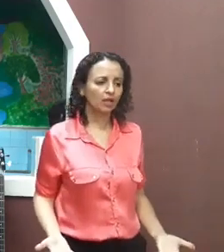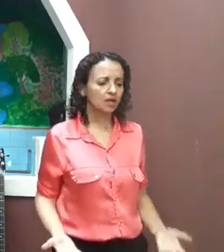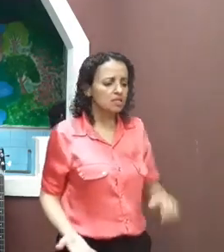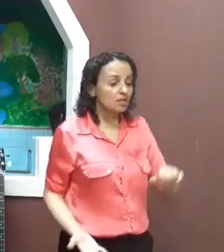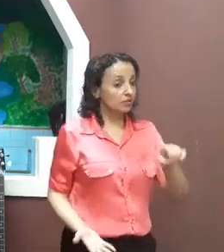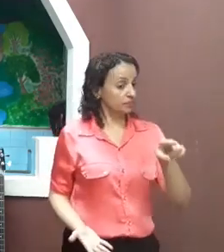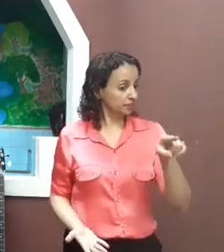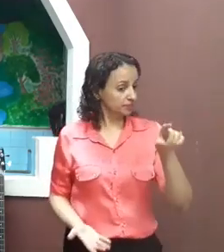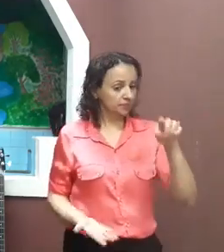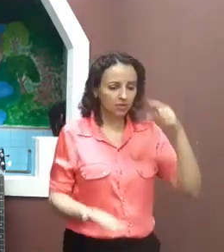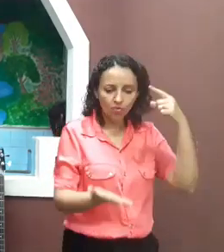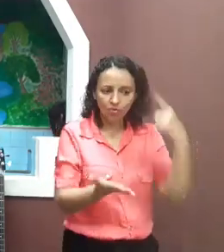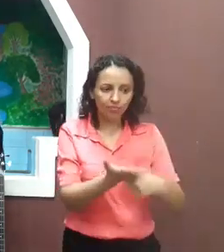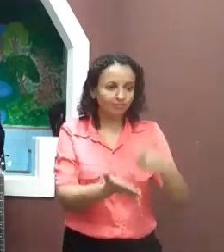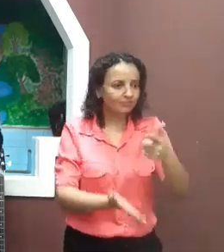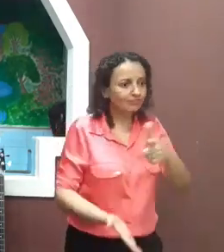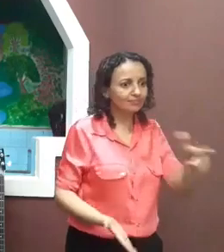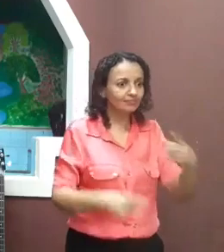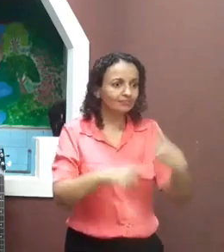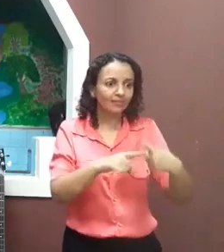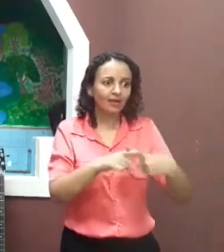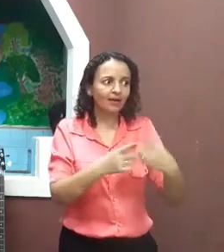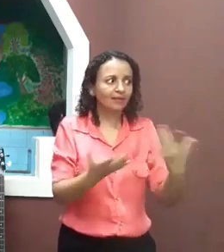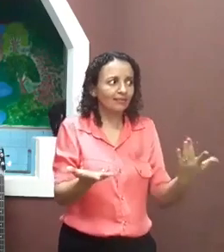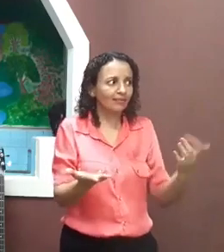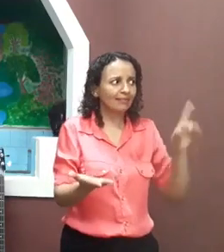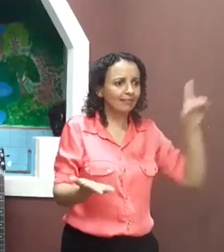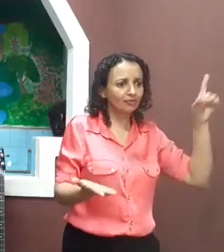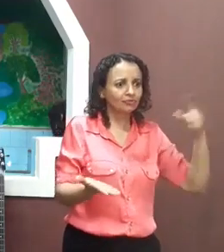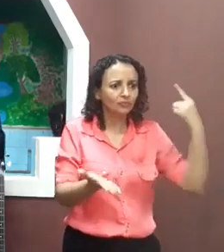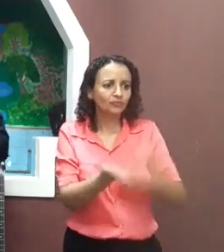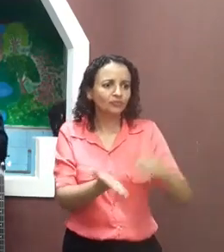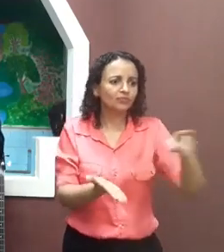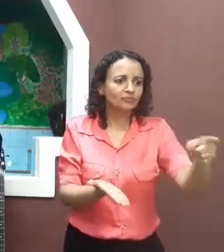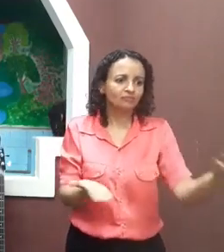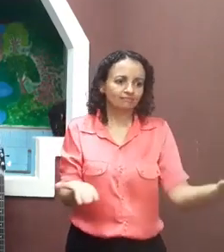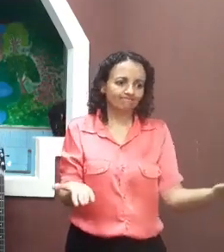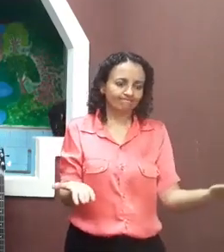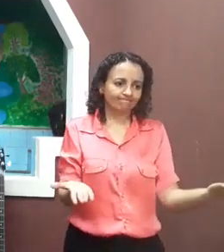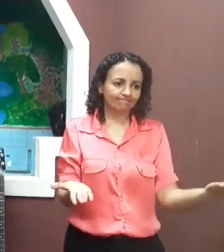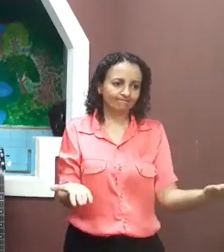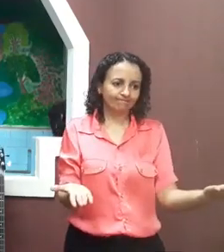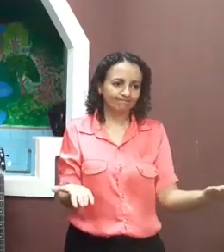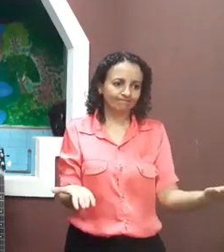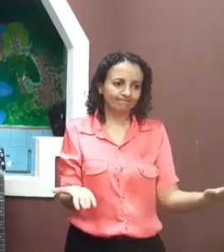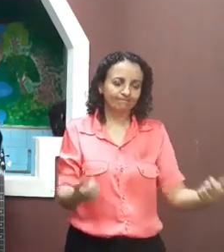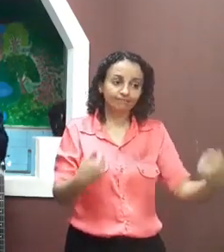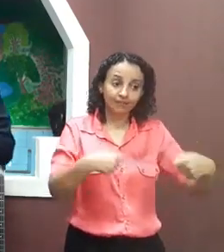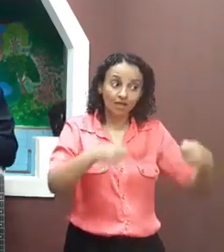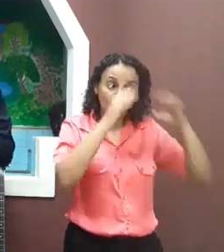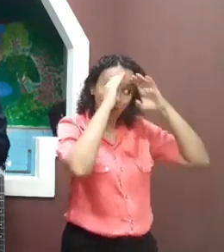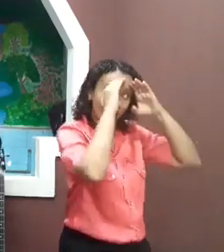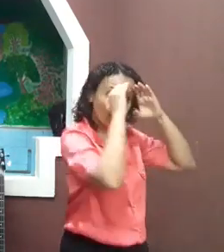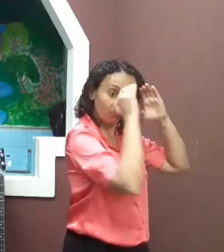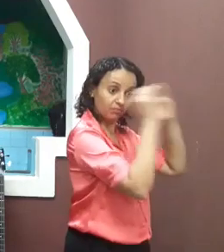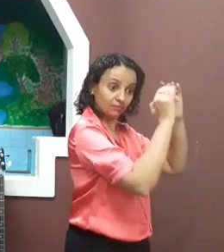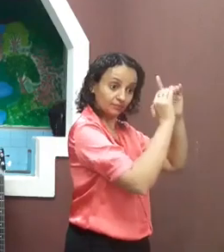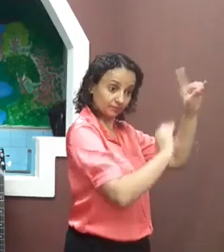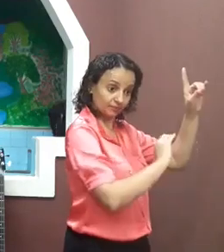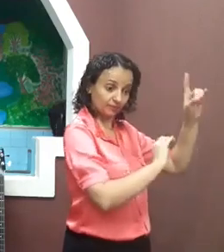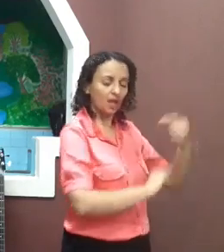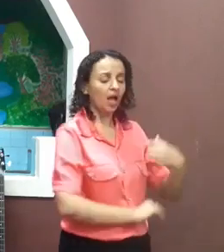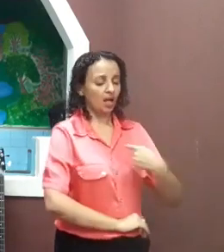compromisso forte com Deus, por que Deus vai ter um compromisso forte com você? Eu digo uma coisa, eu tenho muito tempo de